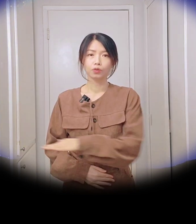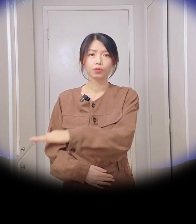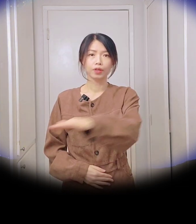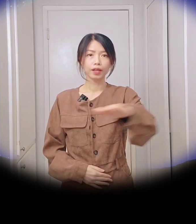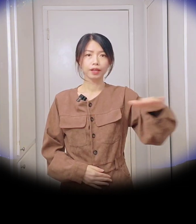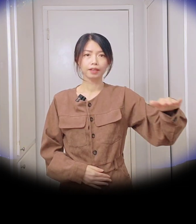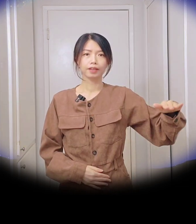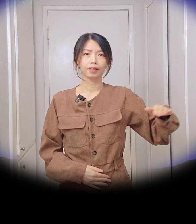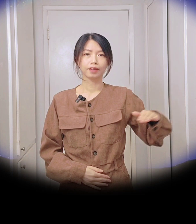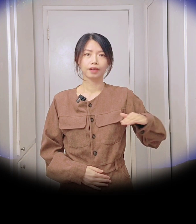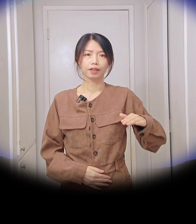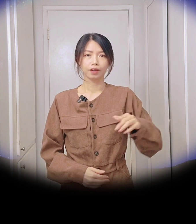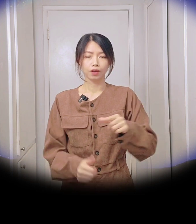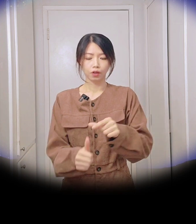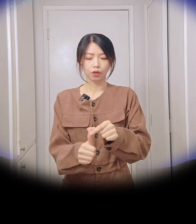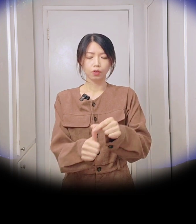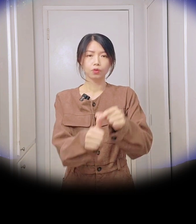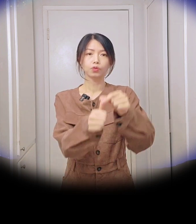우리